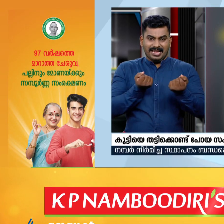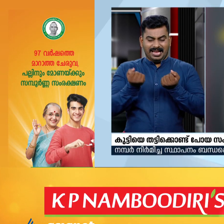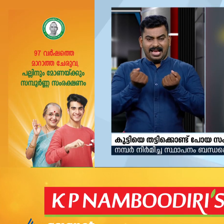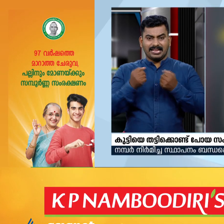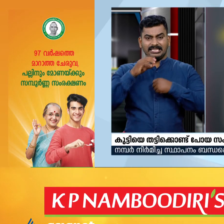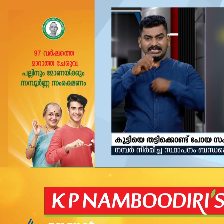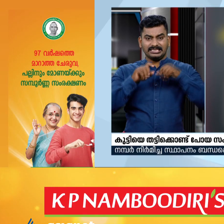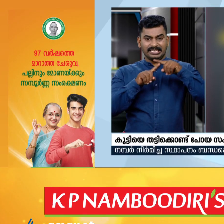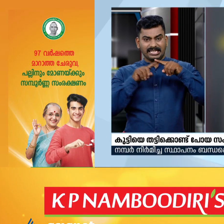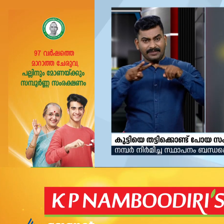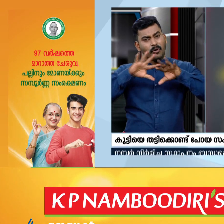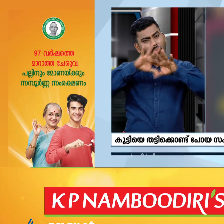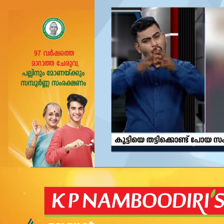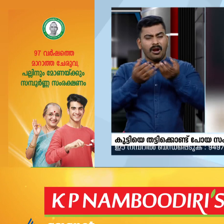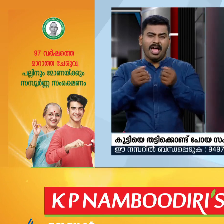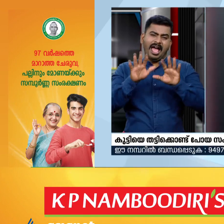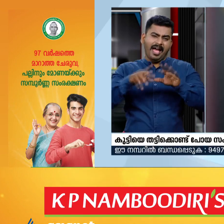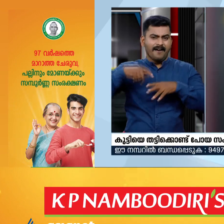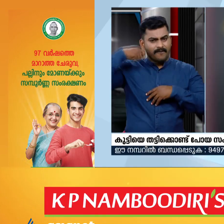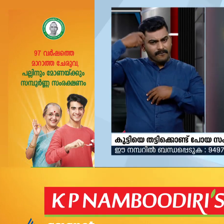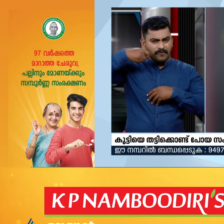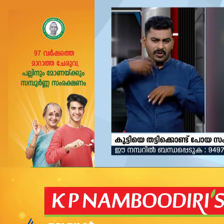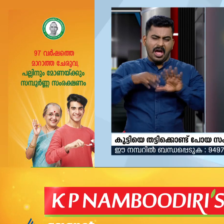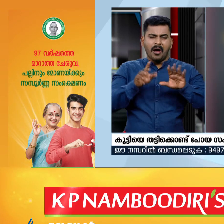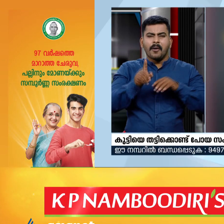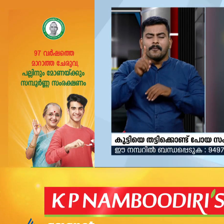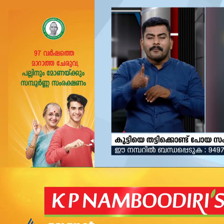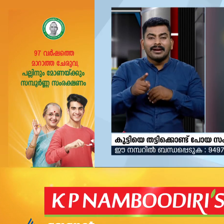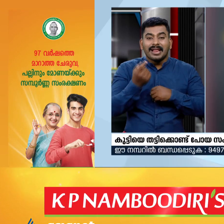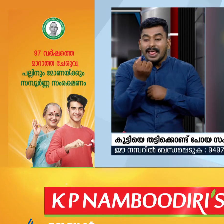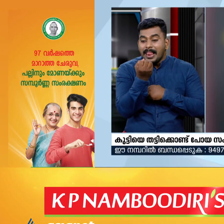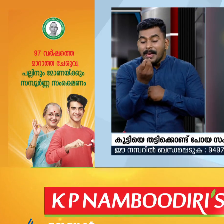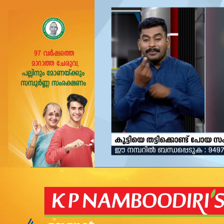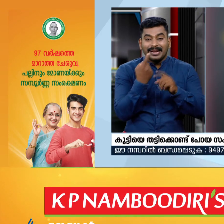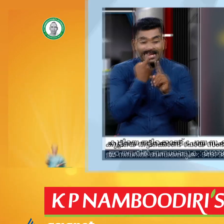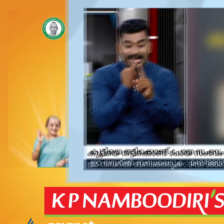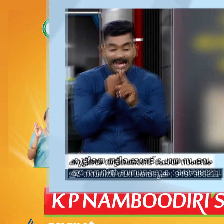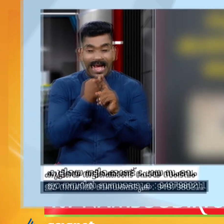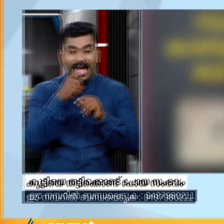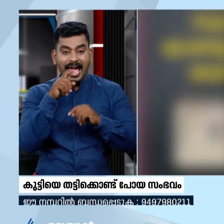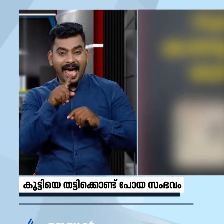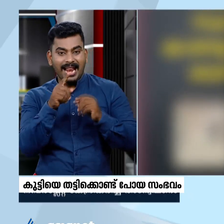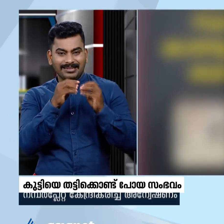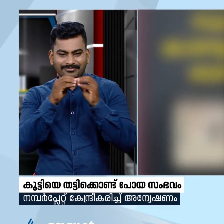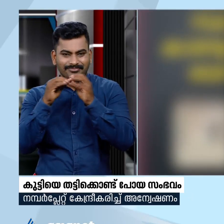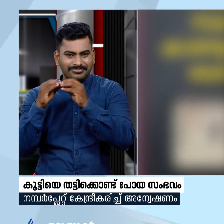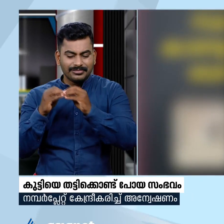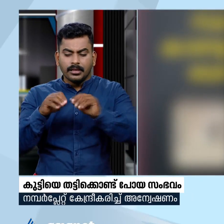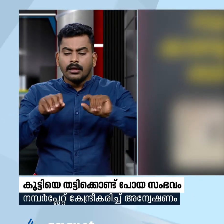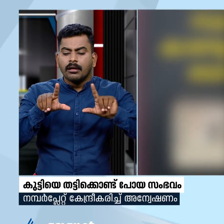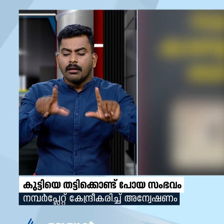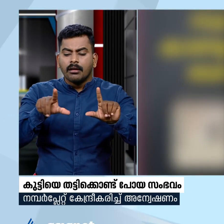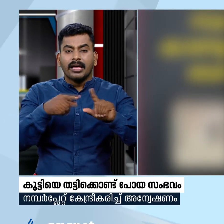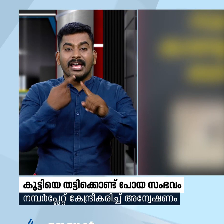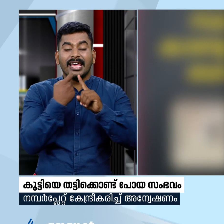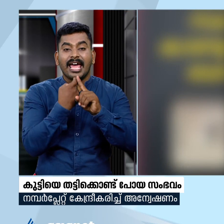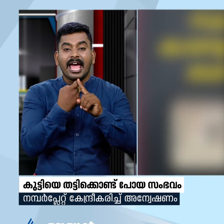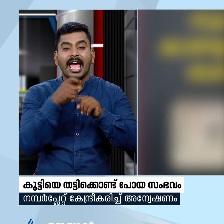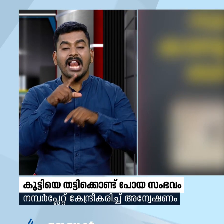CCTV ദൃശ്യങ്ങൾ പോലീസ് ശേഖരിച്ചിരുന്നു. ഈ CCTV ദൃശ്യങ്ങളിൽ നിന്നാണ് ഈ സ്വിഫ്റ്റ് ഡിസൈർ കാറിന്റെ